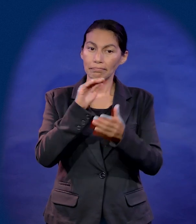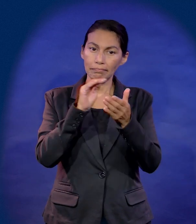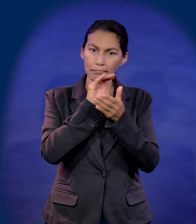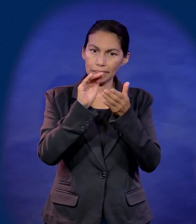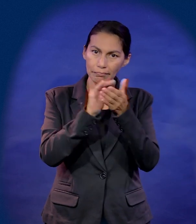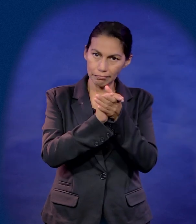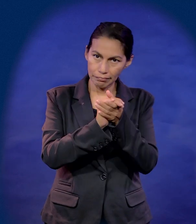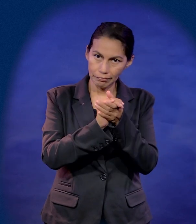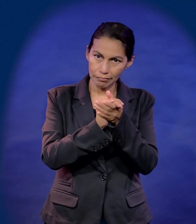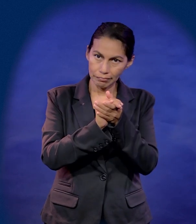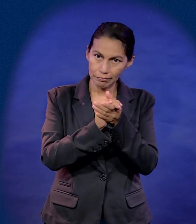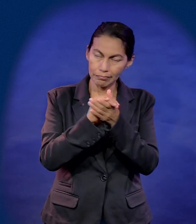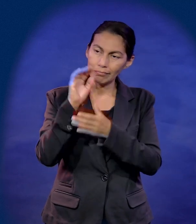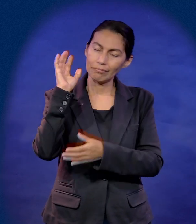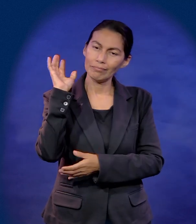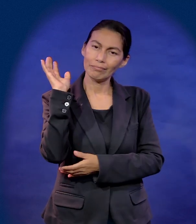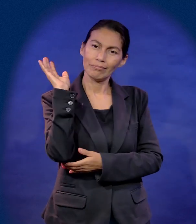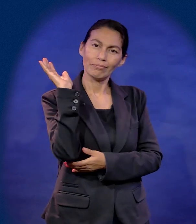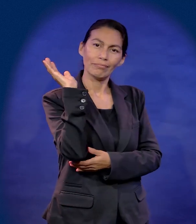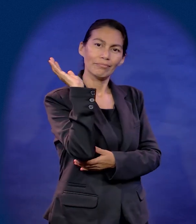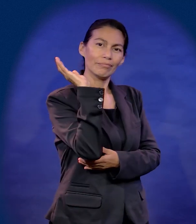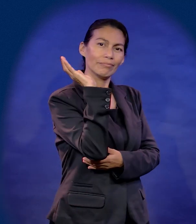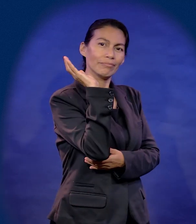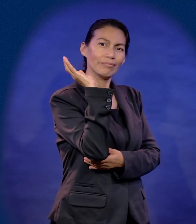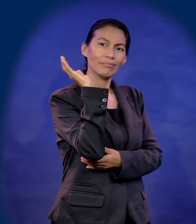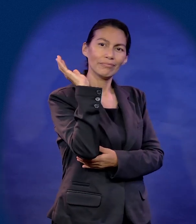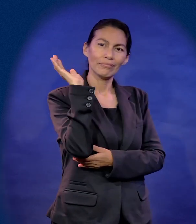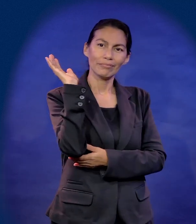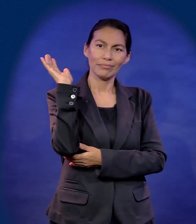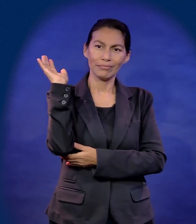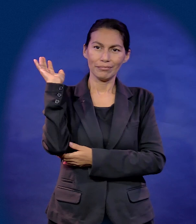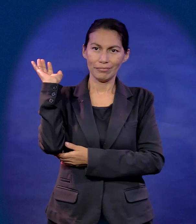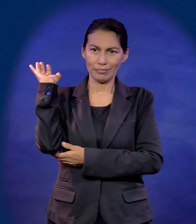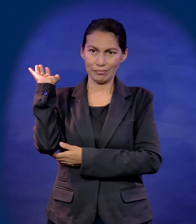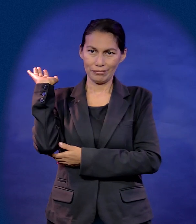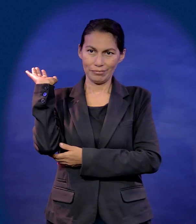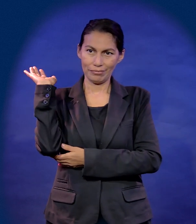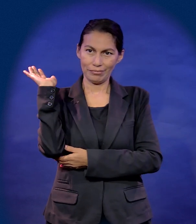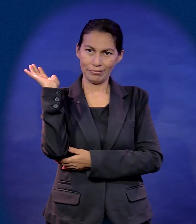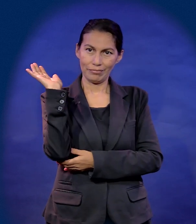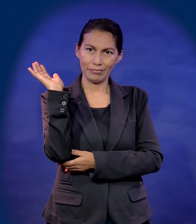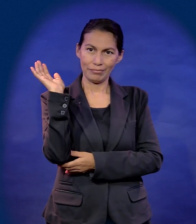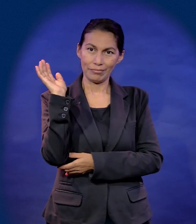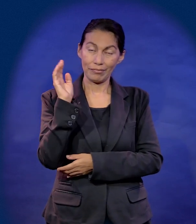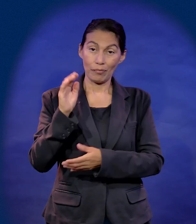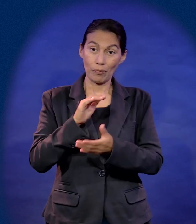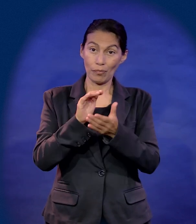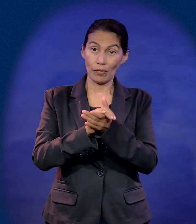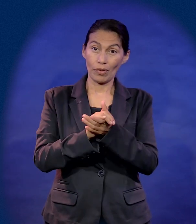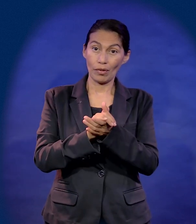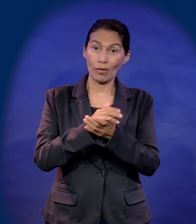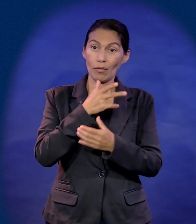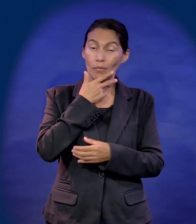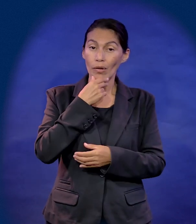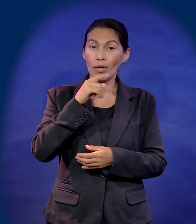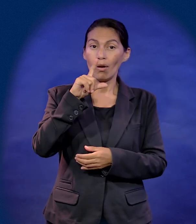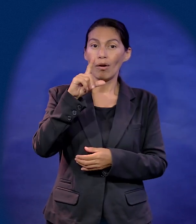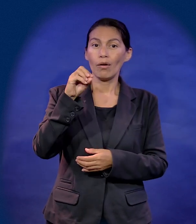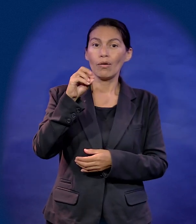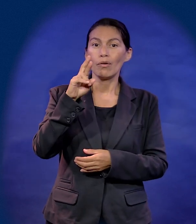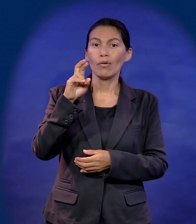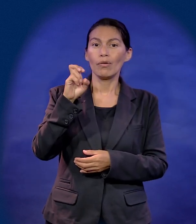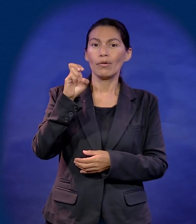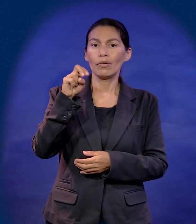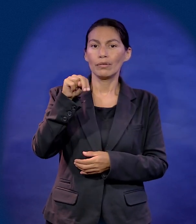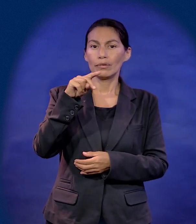invitaron a atender una boda en el comedor. La boda fue en este templo. Y la recepción iba a ser en el comedor. Era la